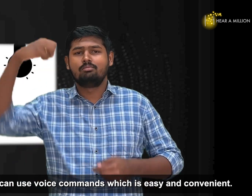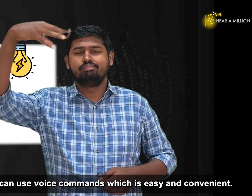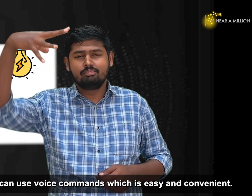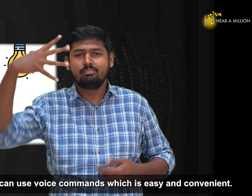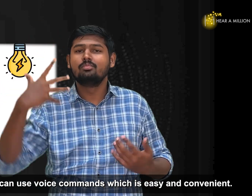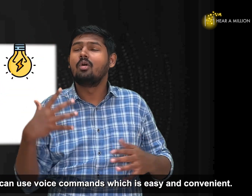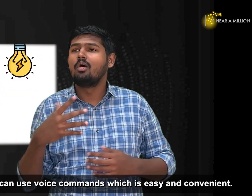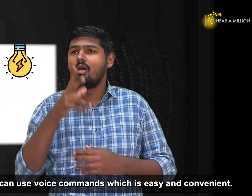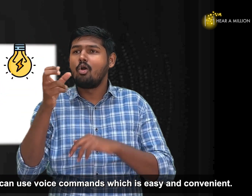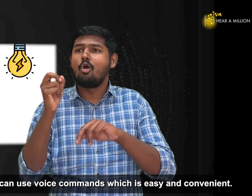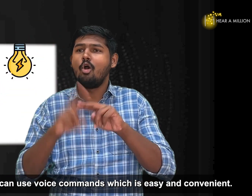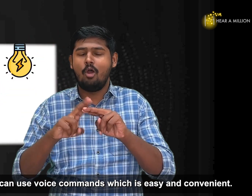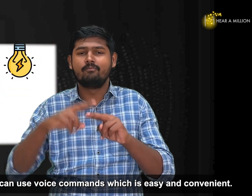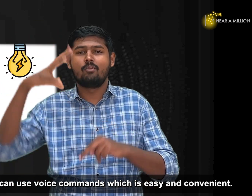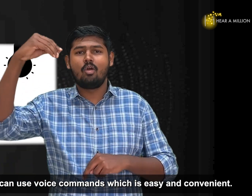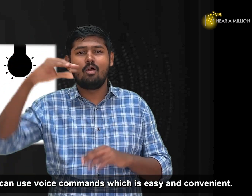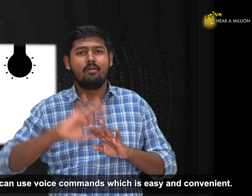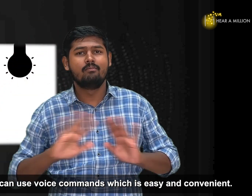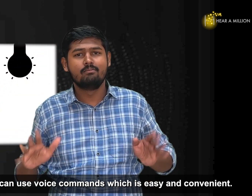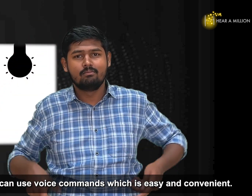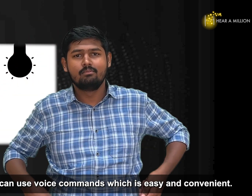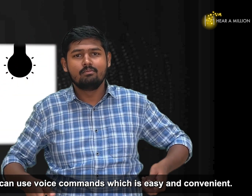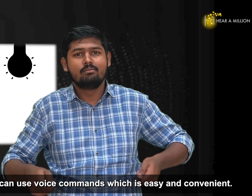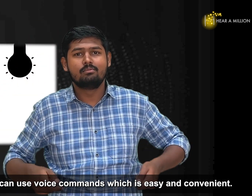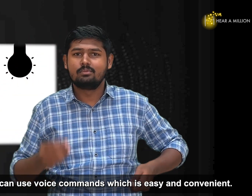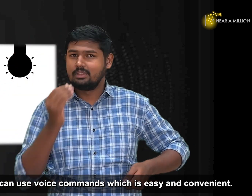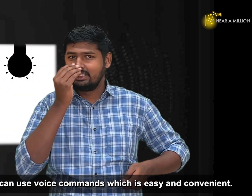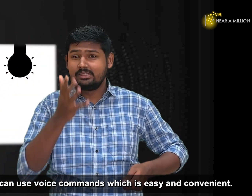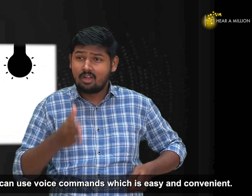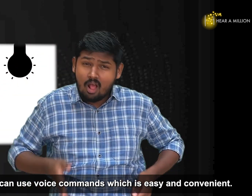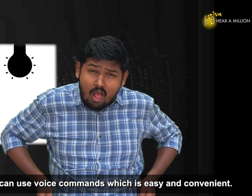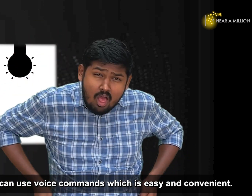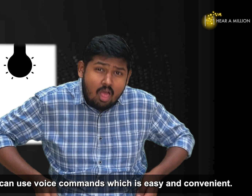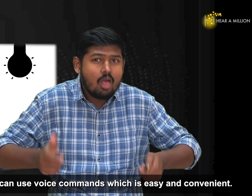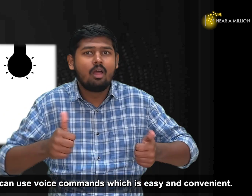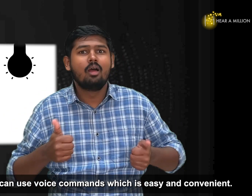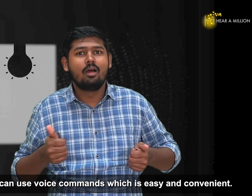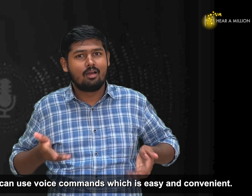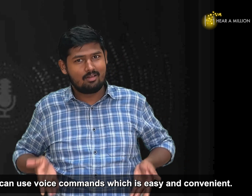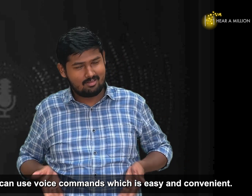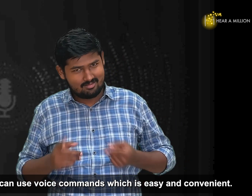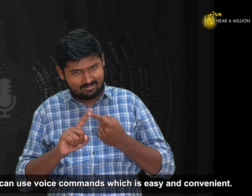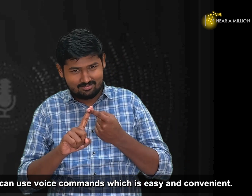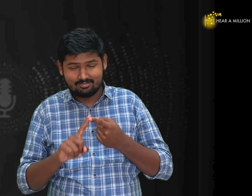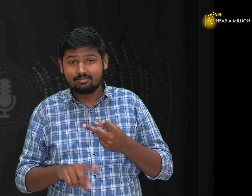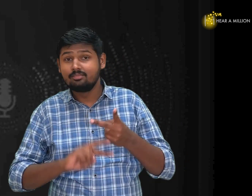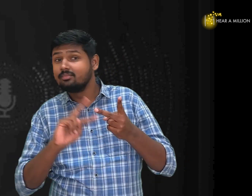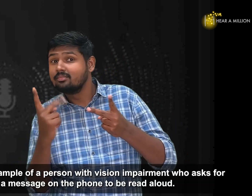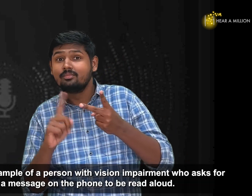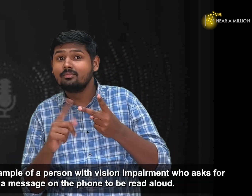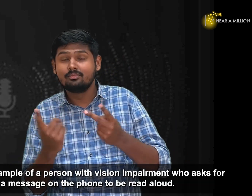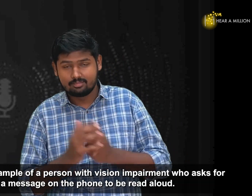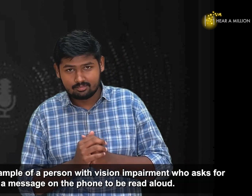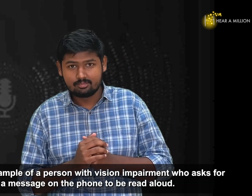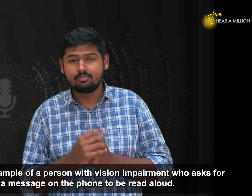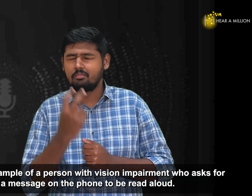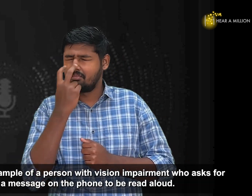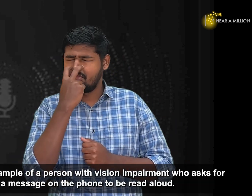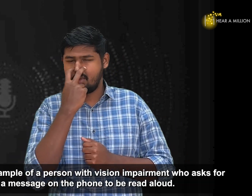बजाय वह वॉइस कमांड का उपयोग कर सकते हैं जो आसान और सुविधाजनक है।